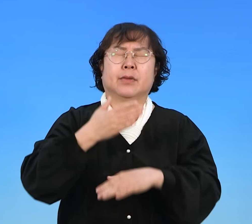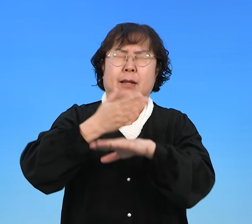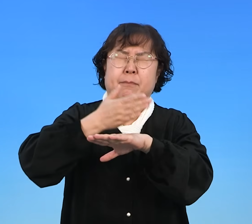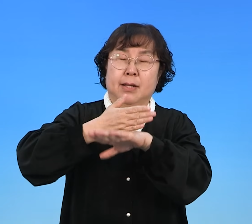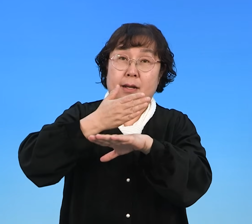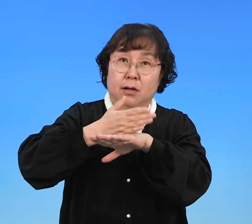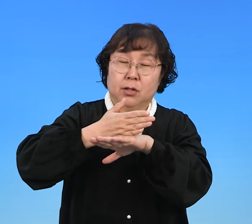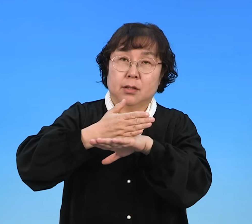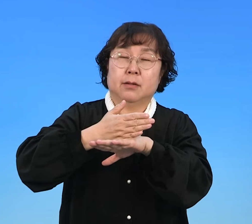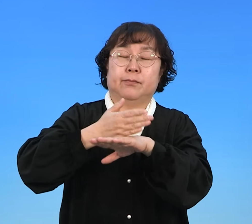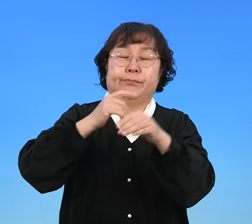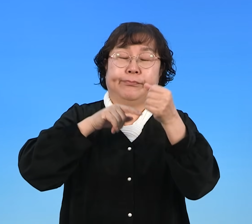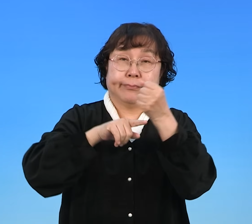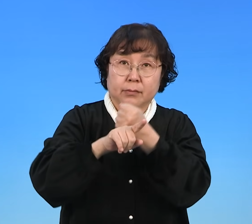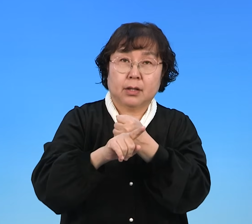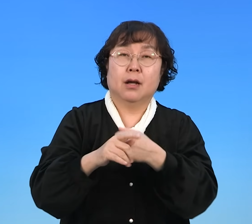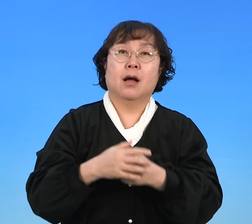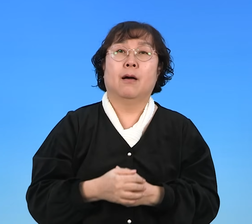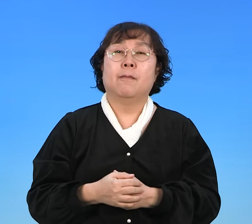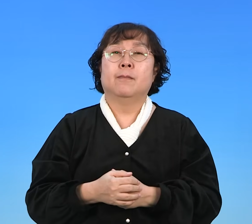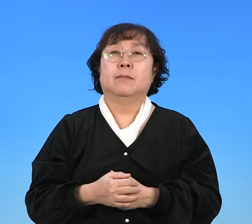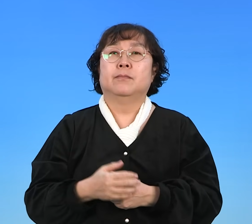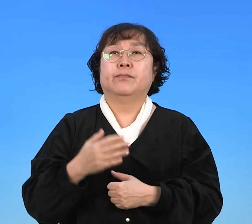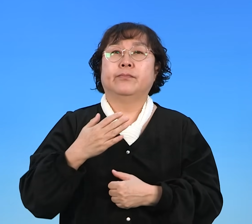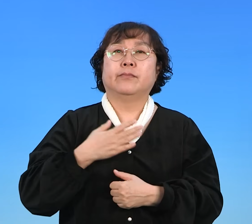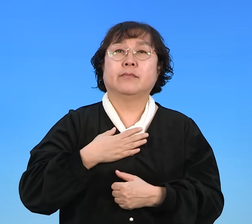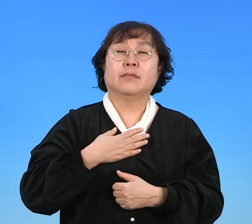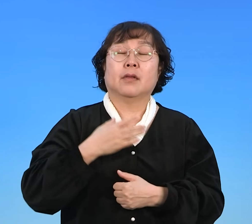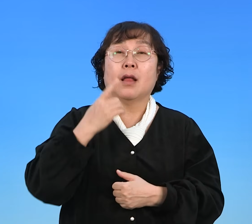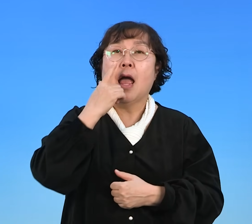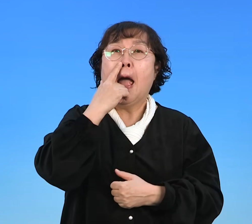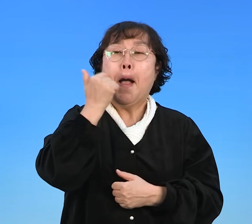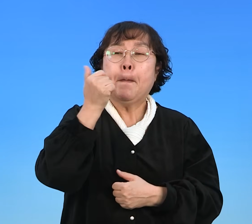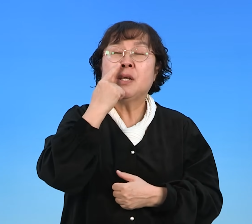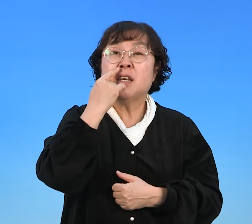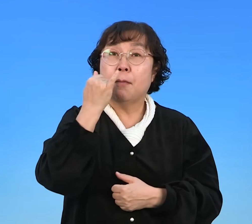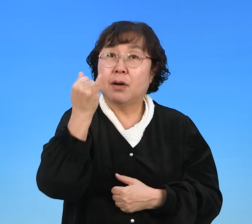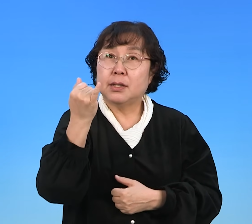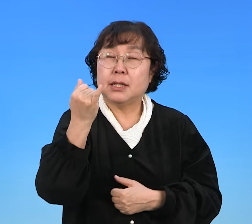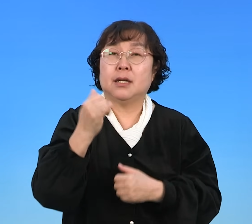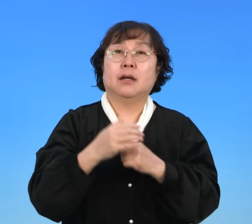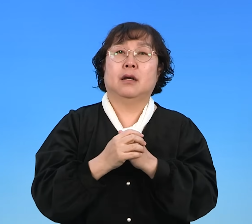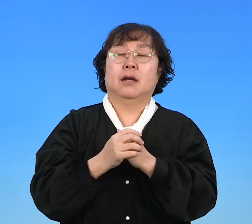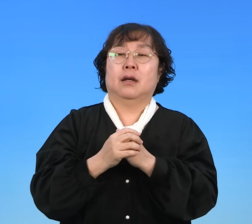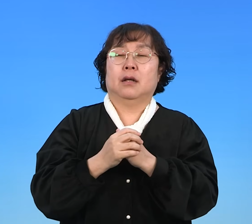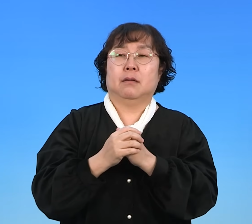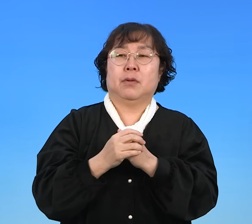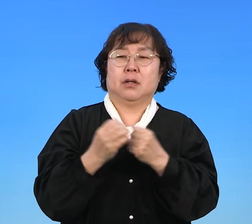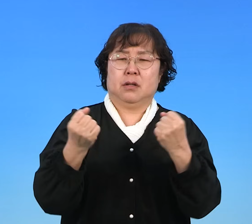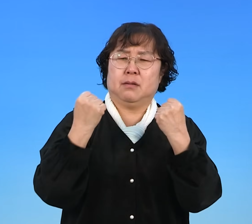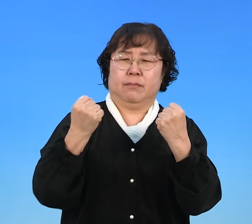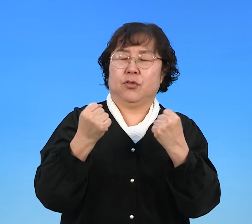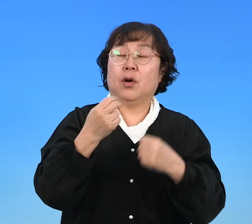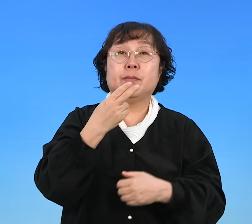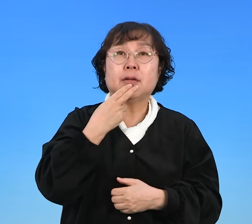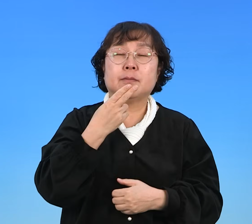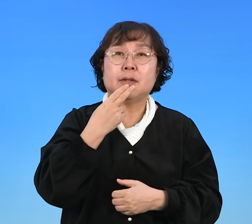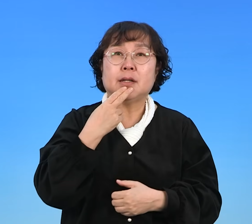제가 감사한 건요, 저희 아버지 어머니 말에 힘이 세다 이렇게 할 수 있는 분도